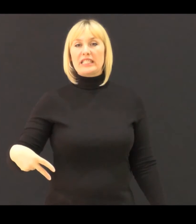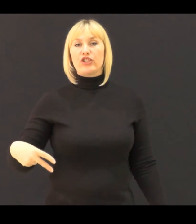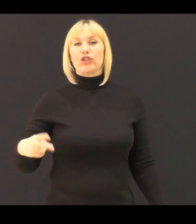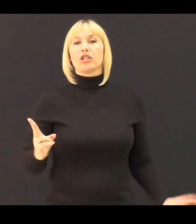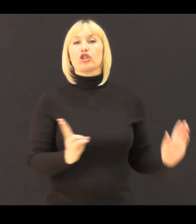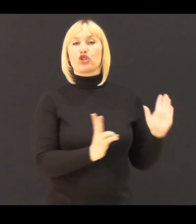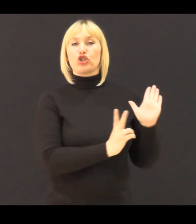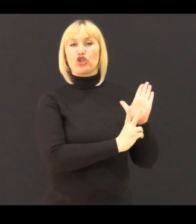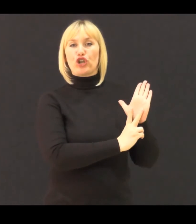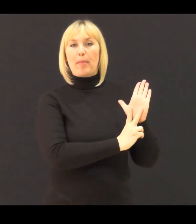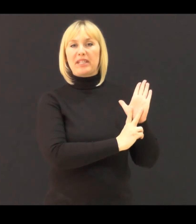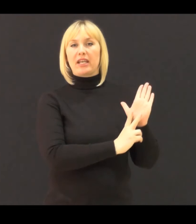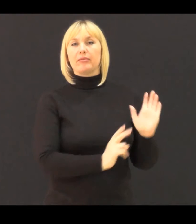Douăzeci și șapte.